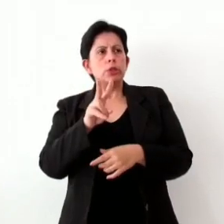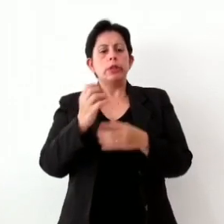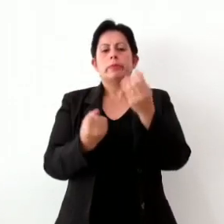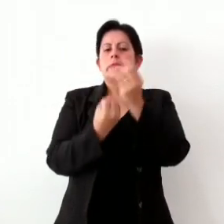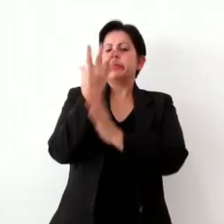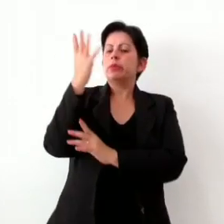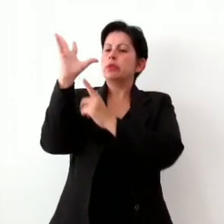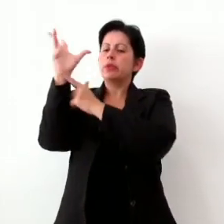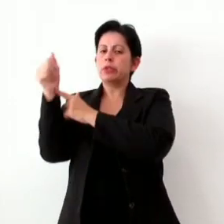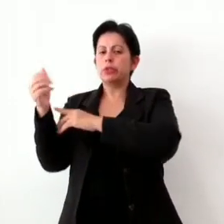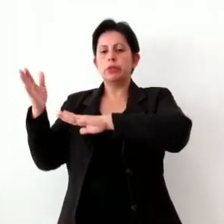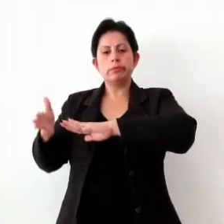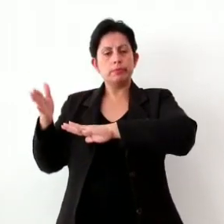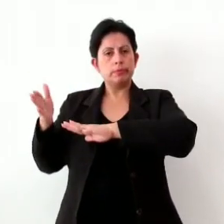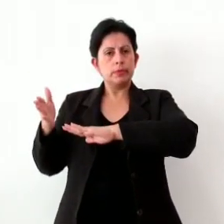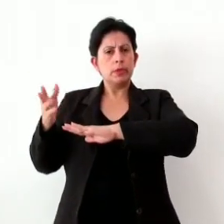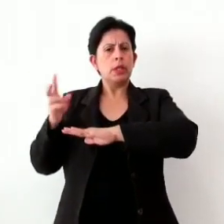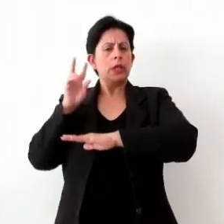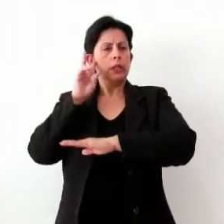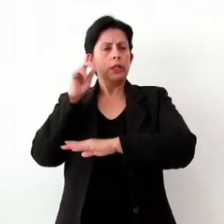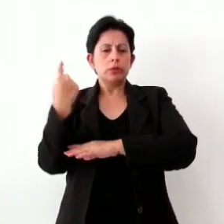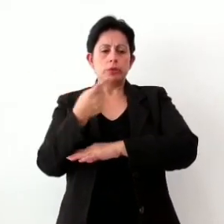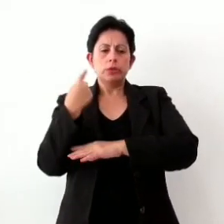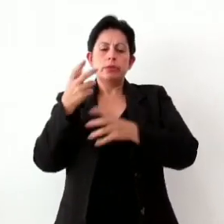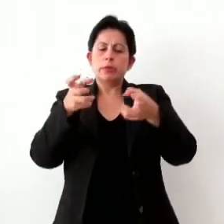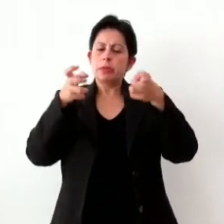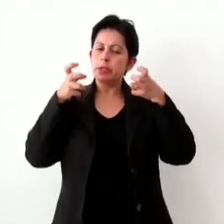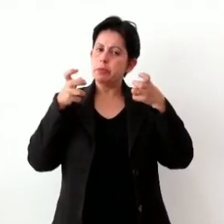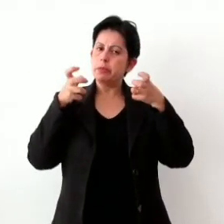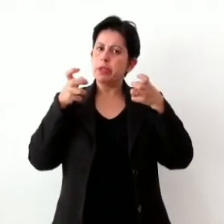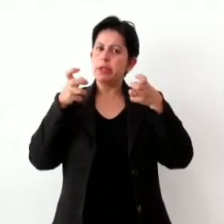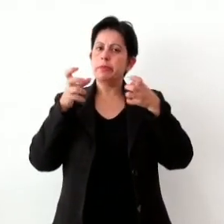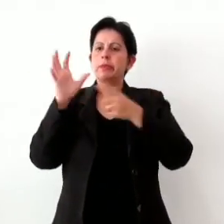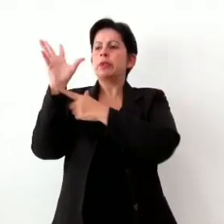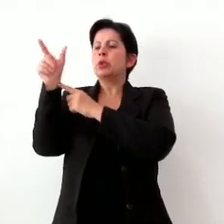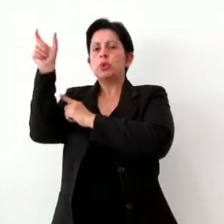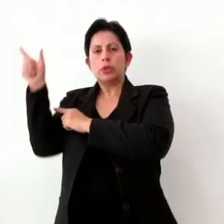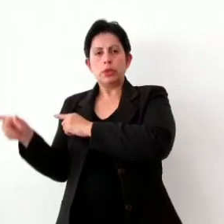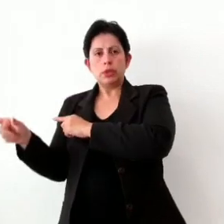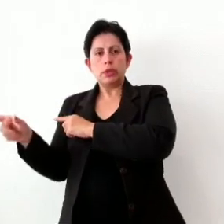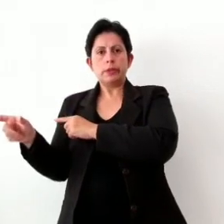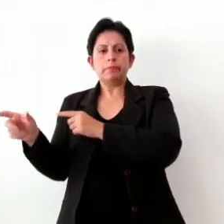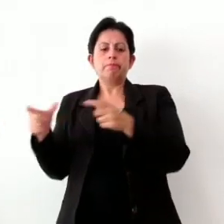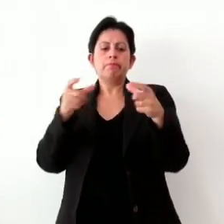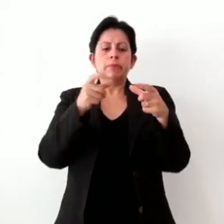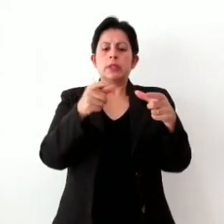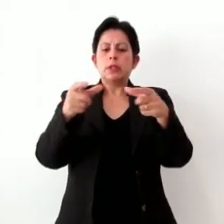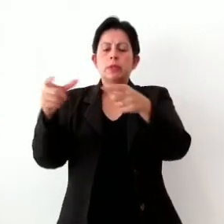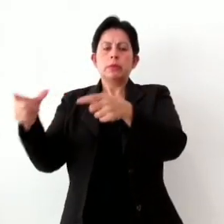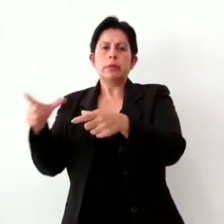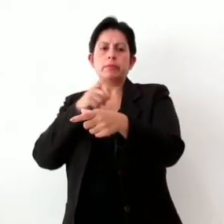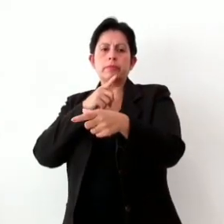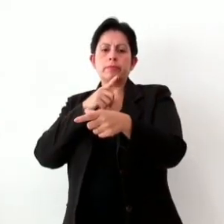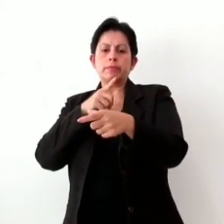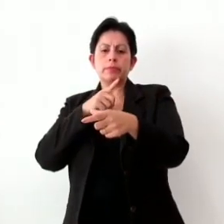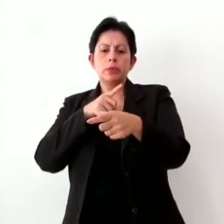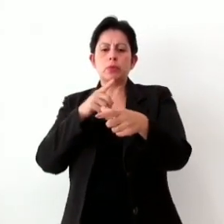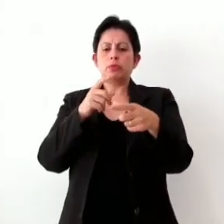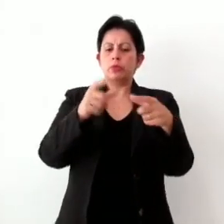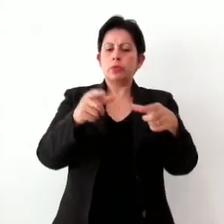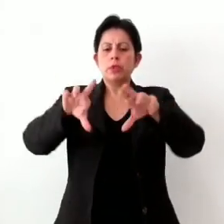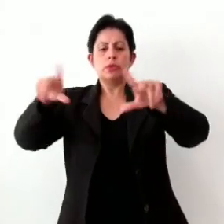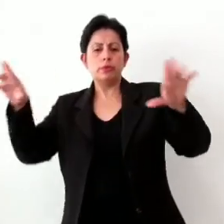artística contemporânea, a gente vai perceber que o artista ocupava lugares completamente distintos na sociedade, né? A